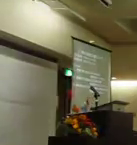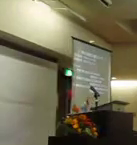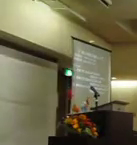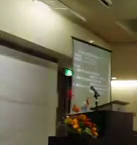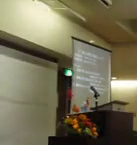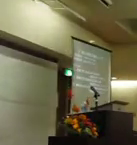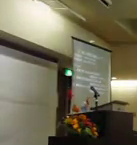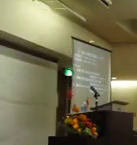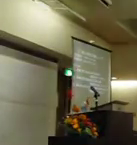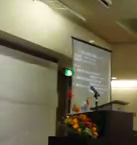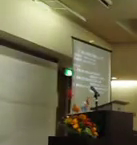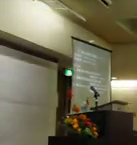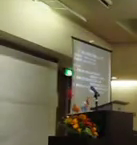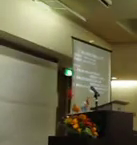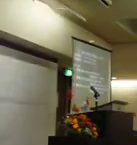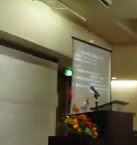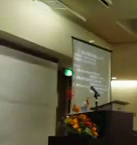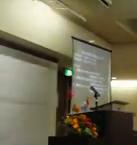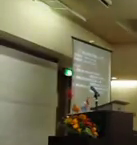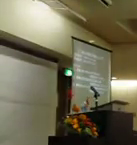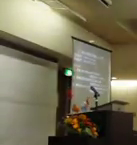くお願いいたします。